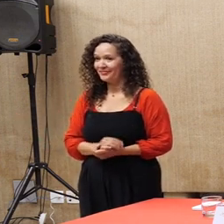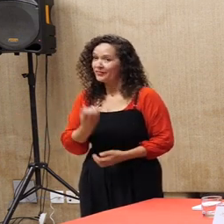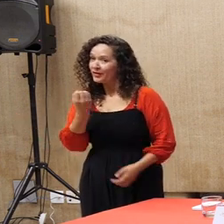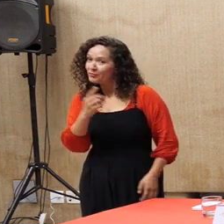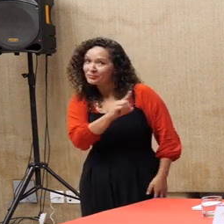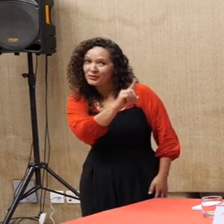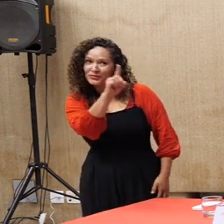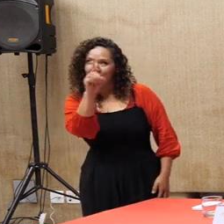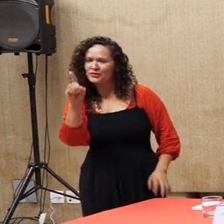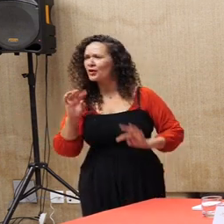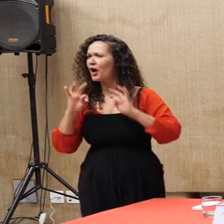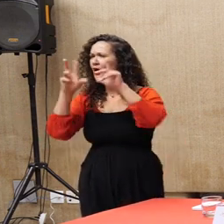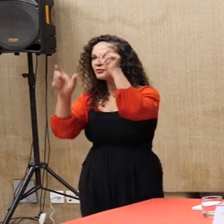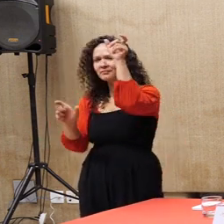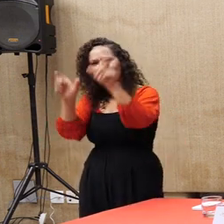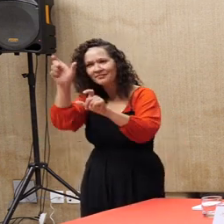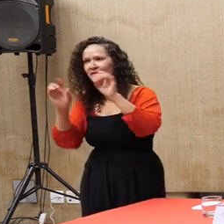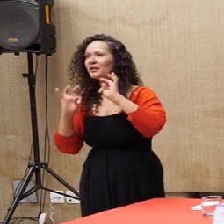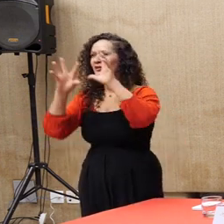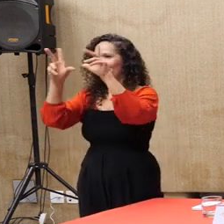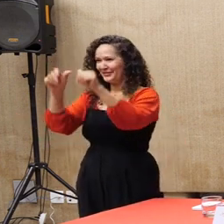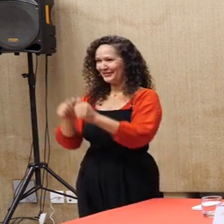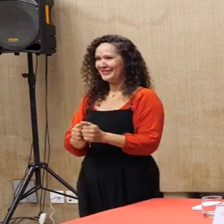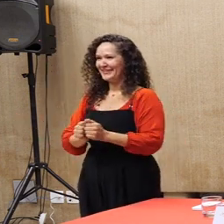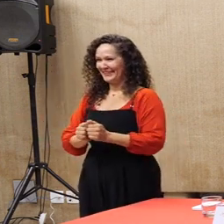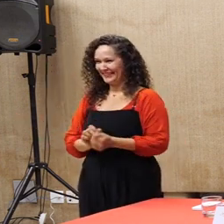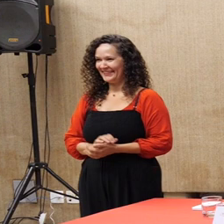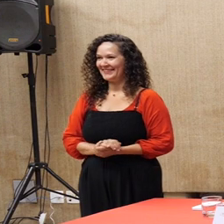Bom dia a todos e a todas.